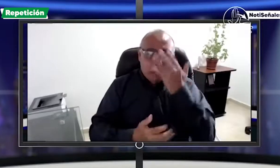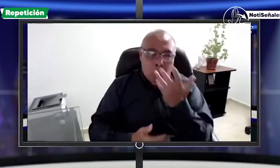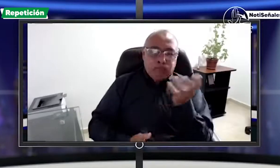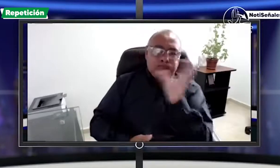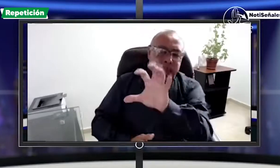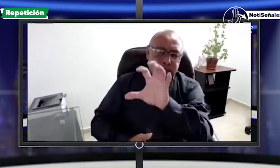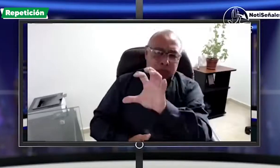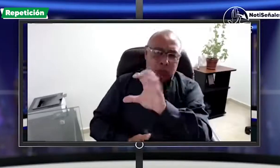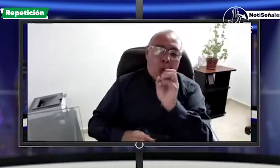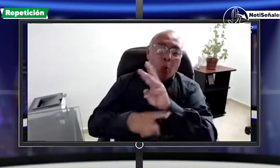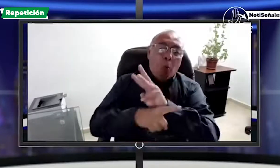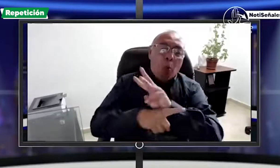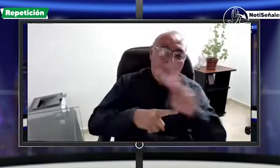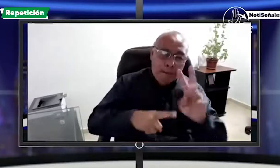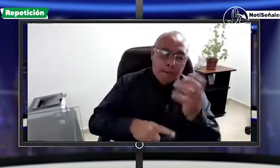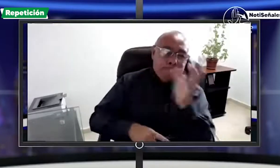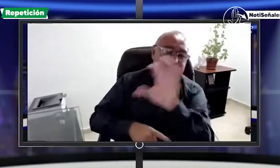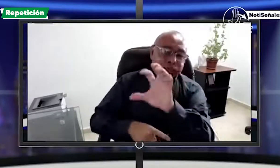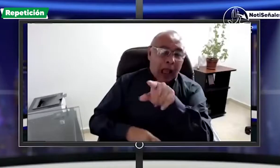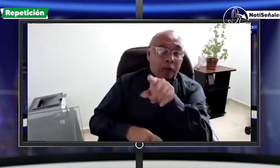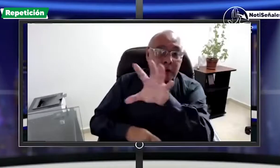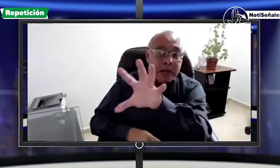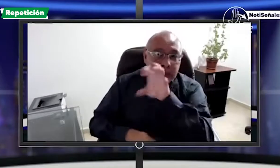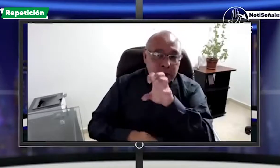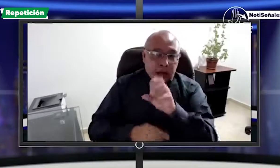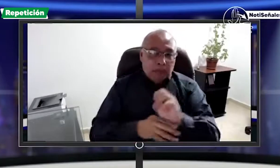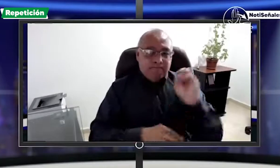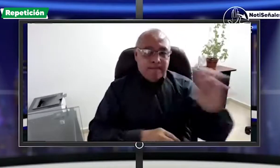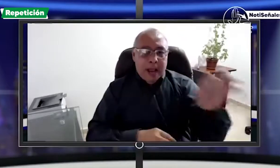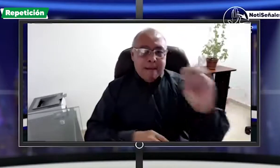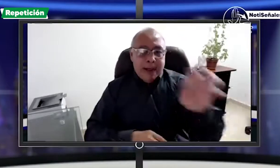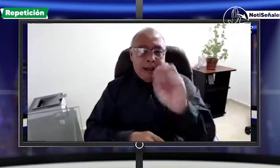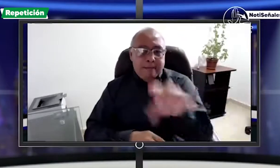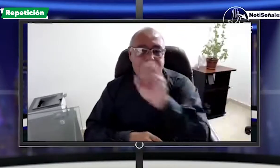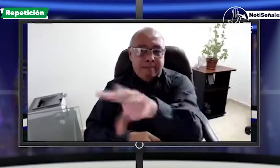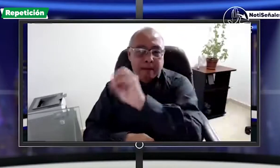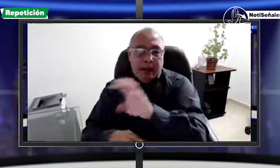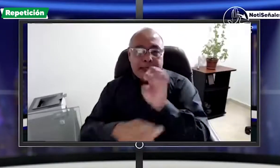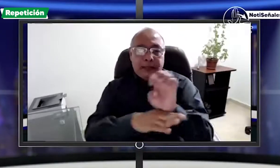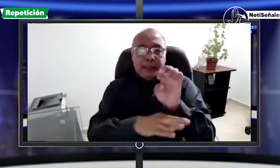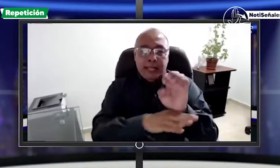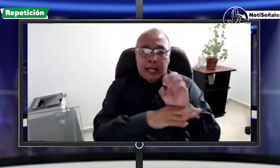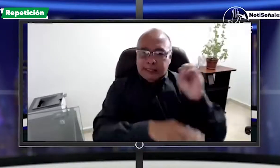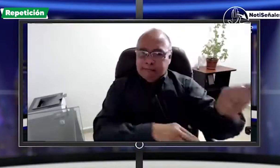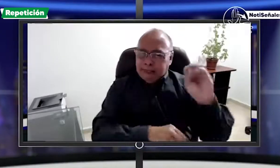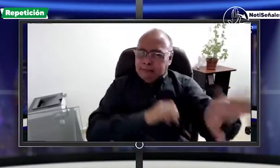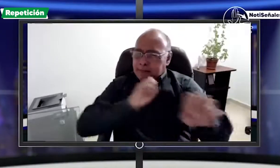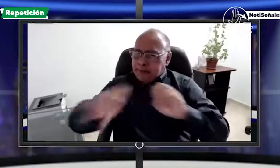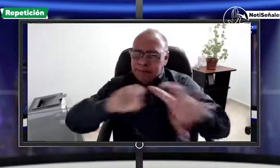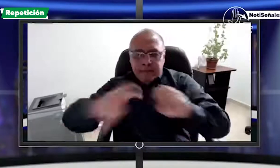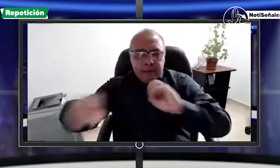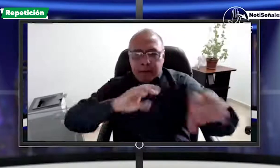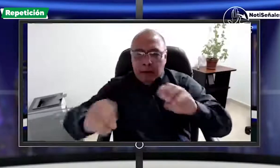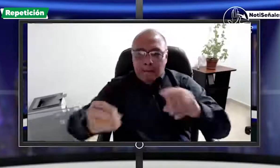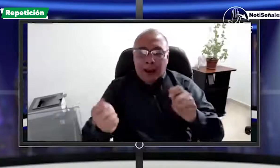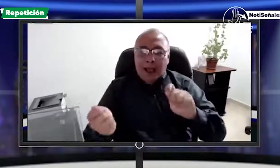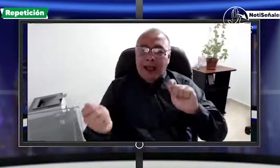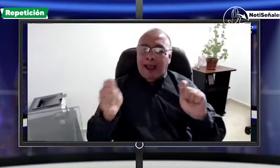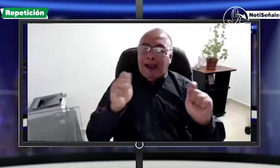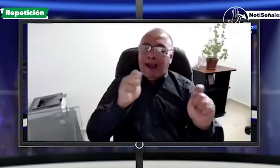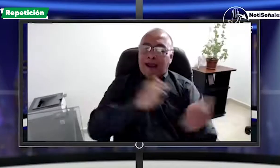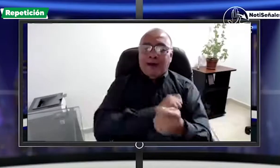Es Por Eso Que Nosotros Desde Fenas Call Pues Seguimos Dejando Todas Nuestras Piezas Comunicativas